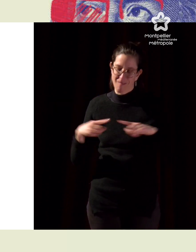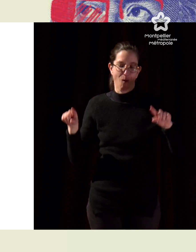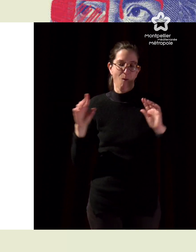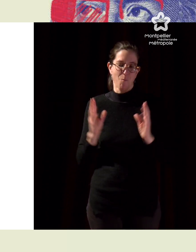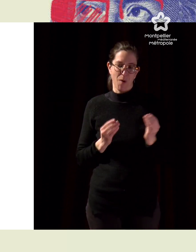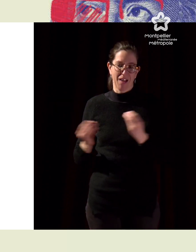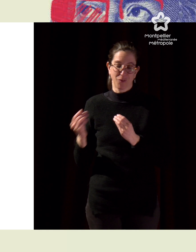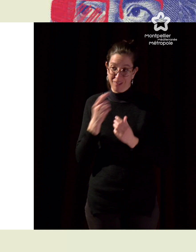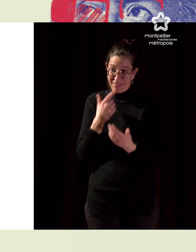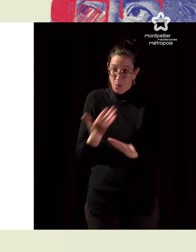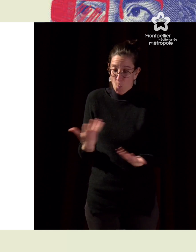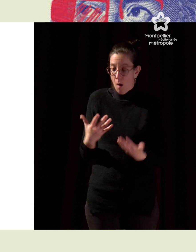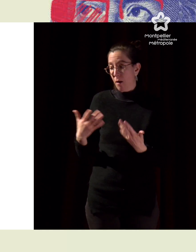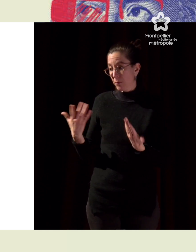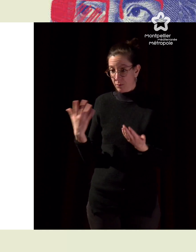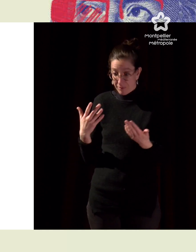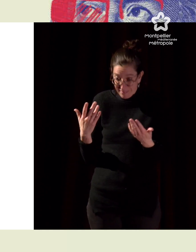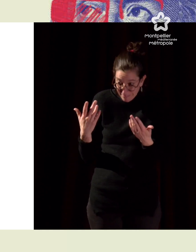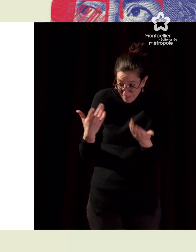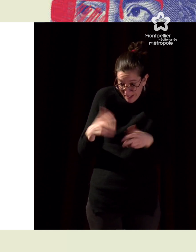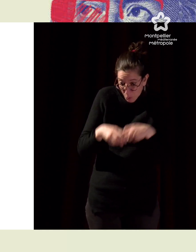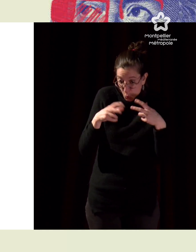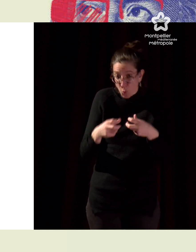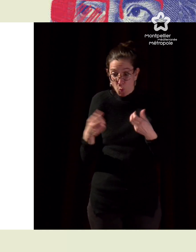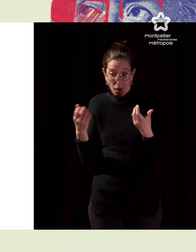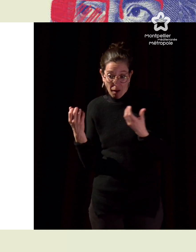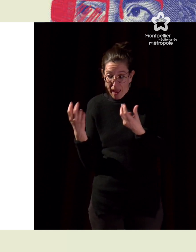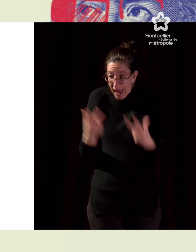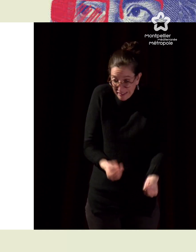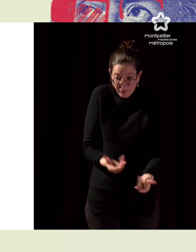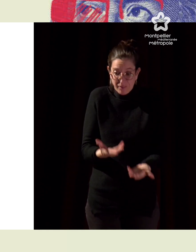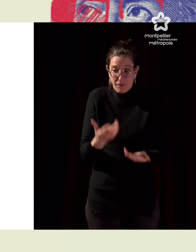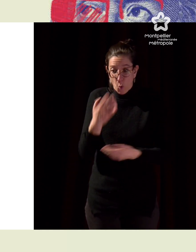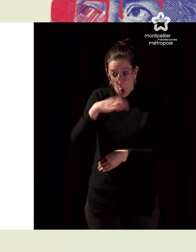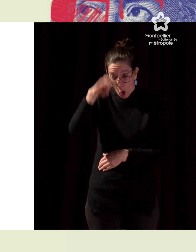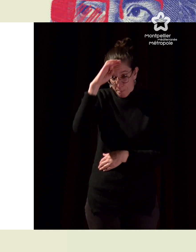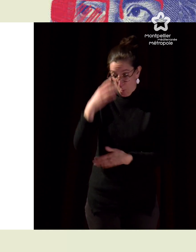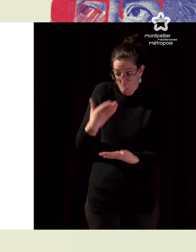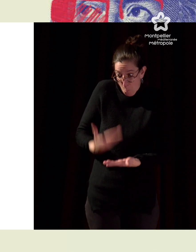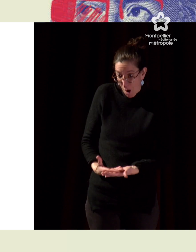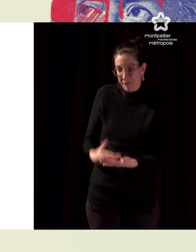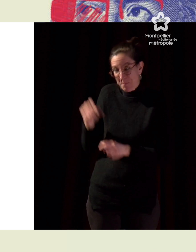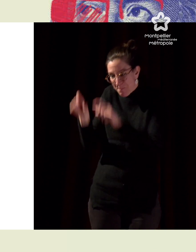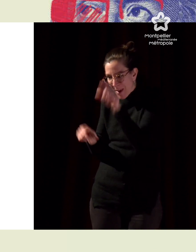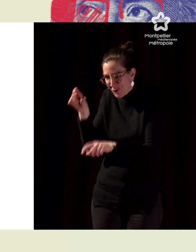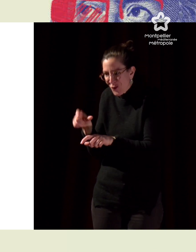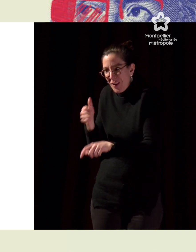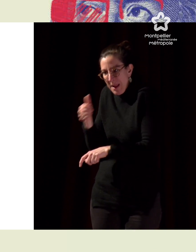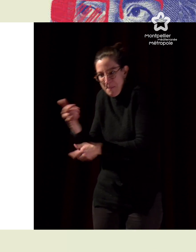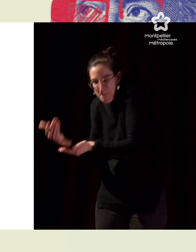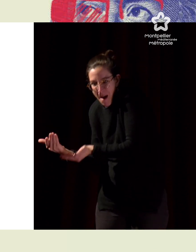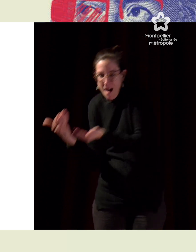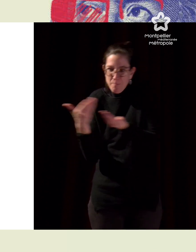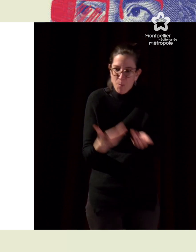Europe, l'arrivée de l'agriculture, c'est une arrivée de gens qui ont amené avec eux l'agriculture. Et